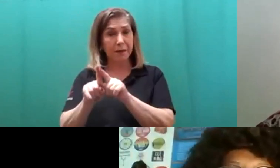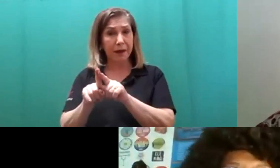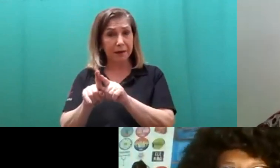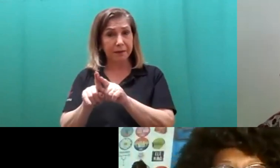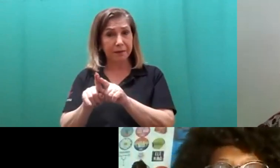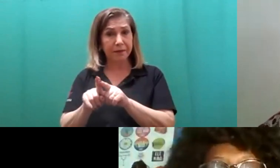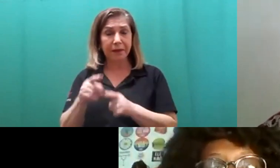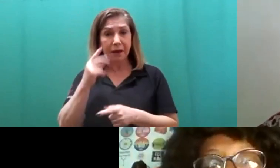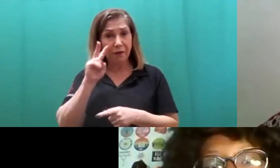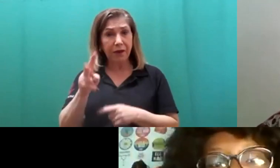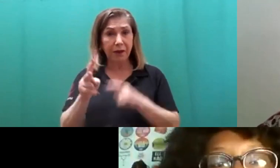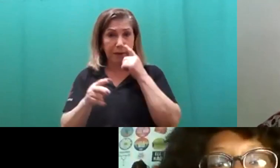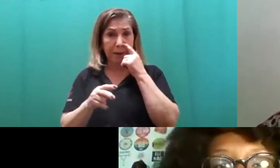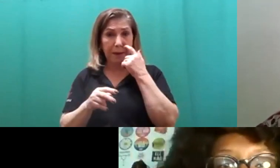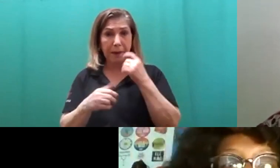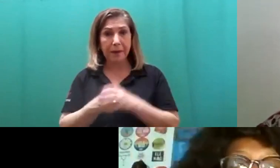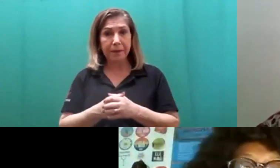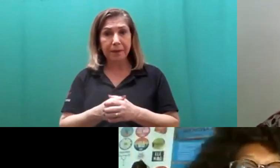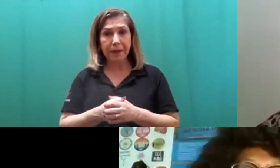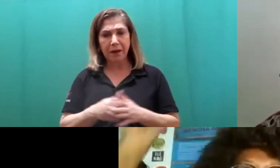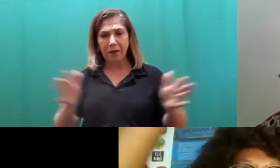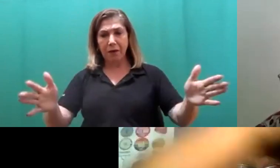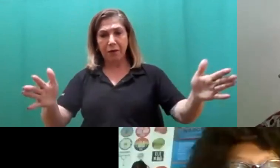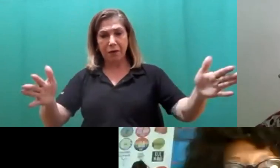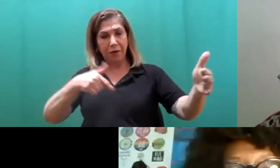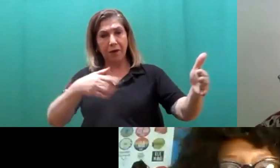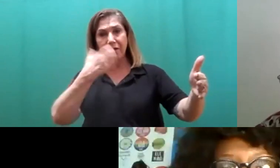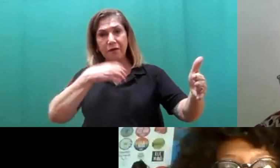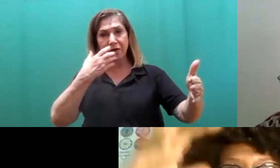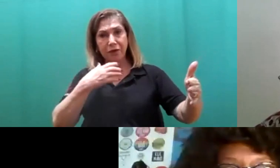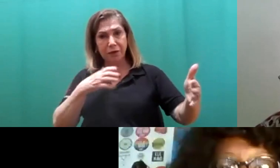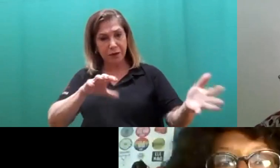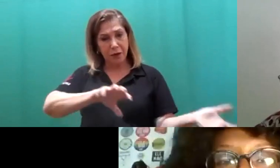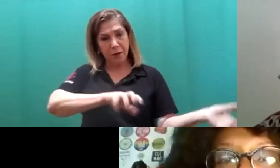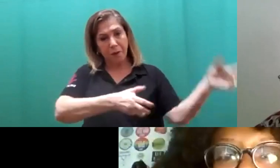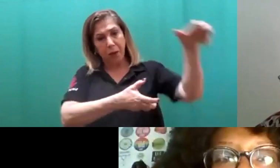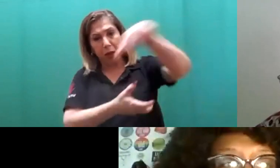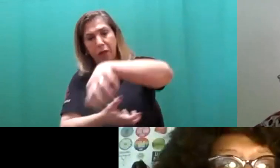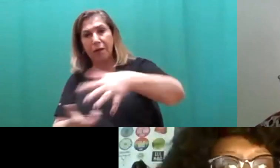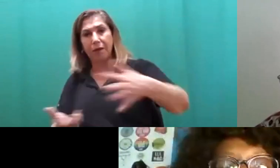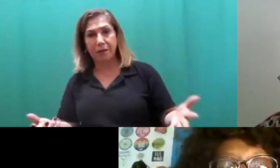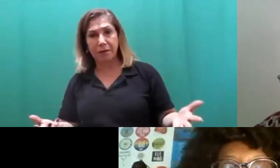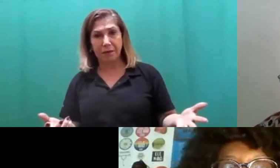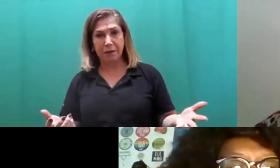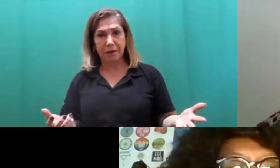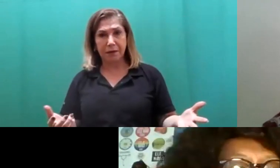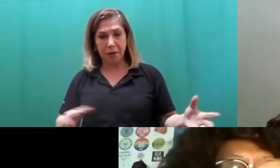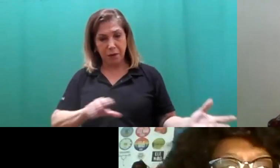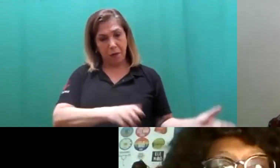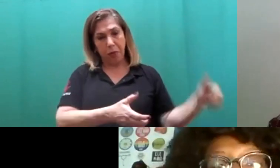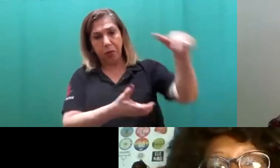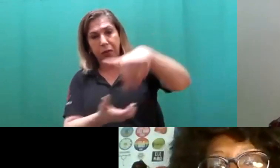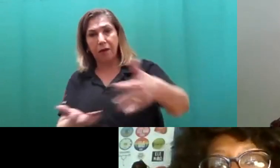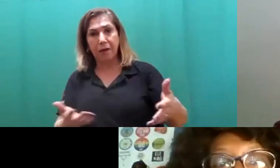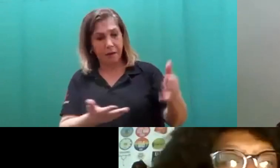você vê, pega o engradado, às vezes é fruta, tá? A pessoa vira tudo numa gôndola. Então, o que está embaixo bate,